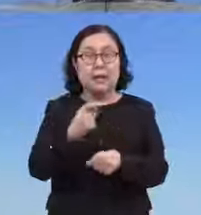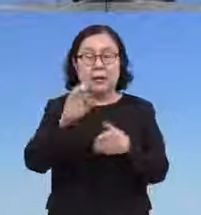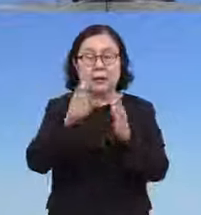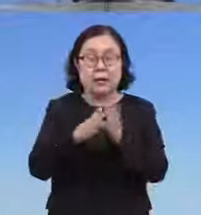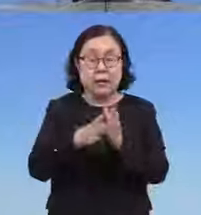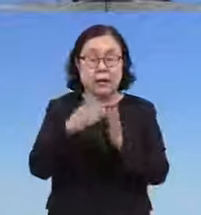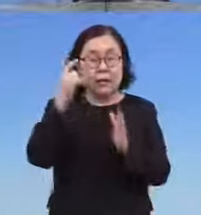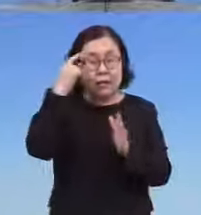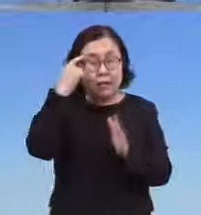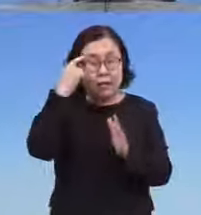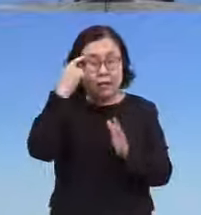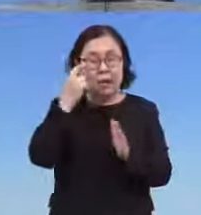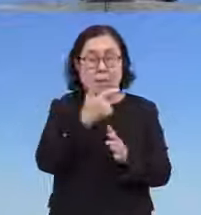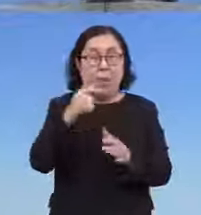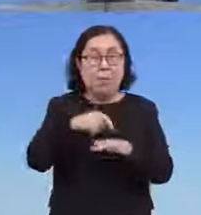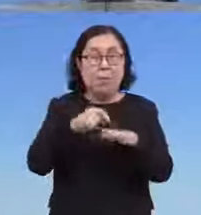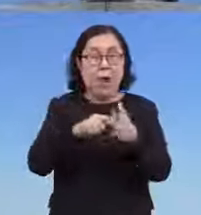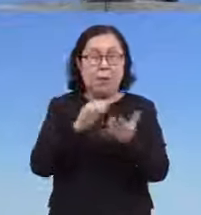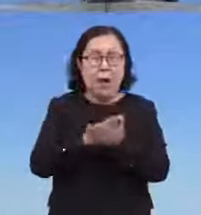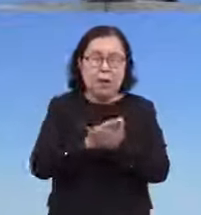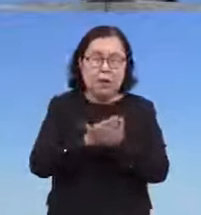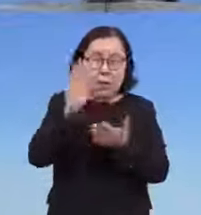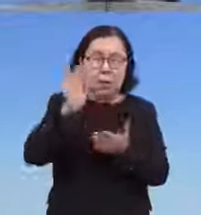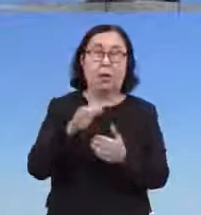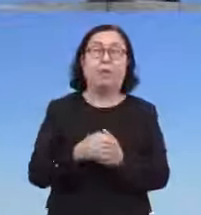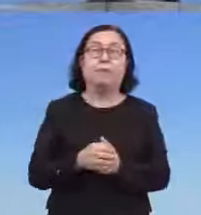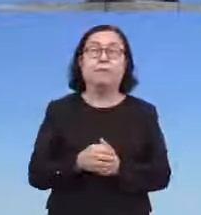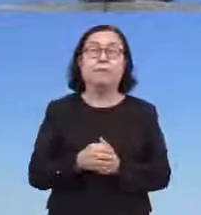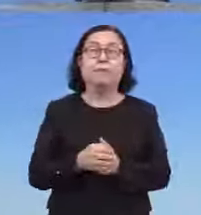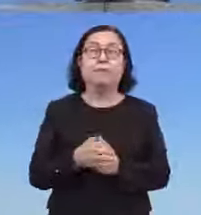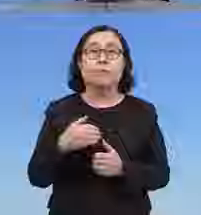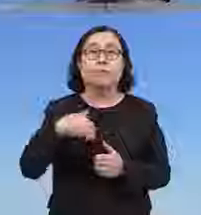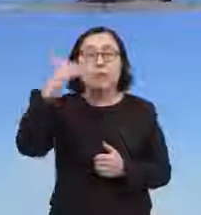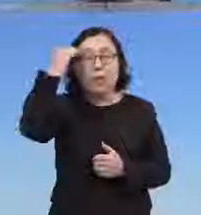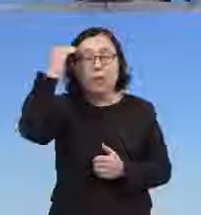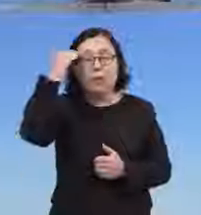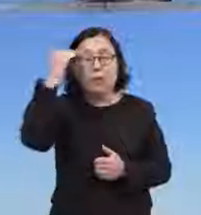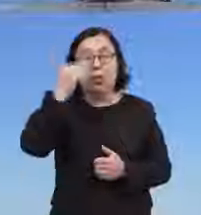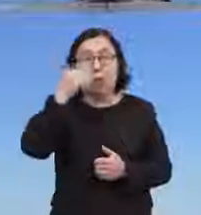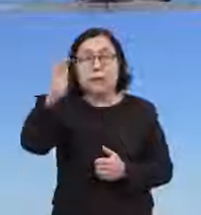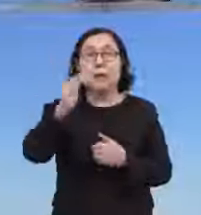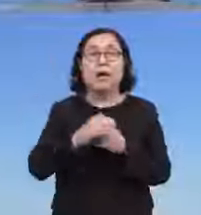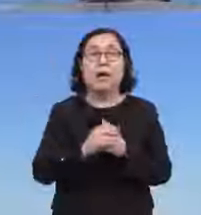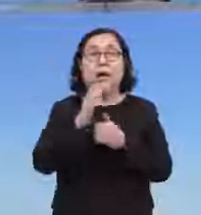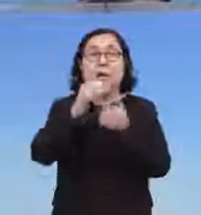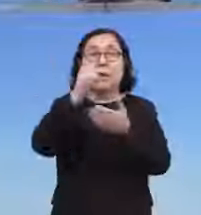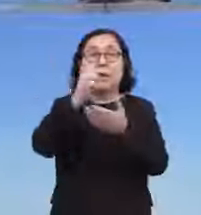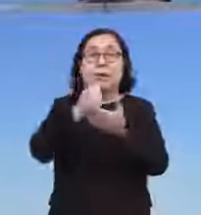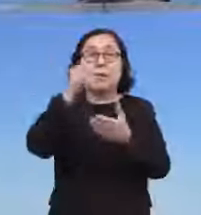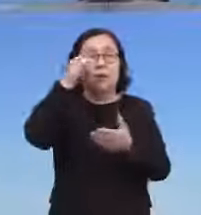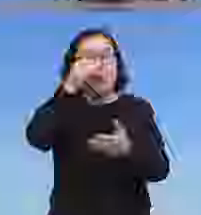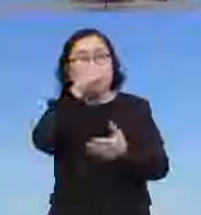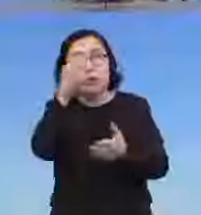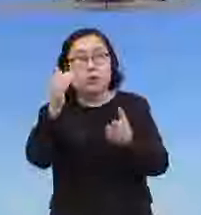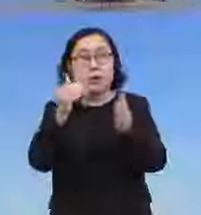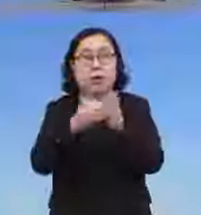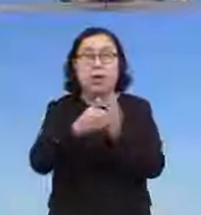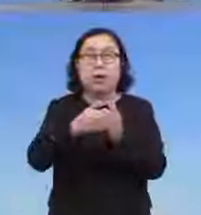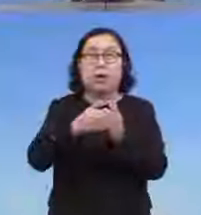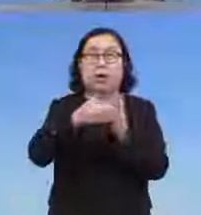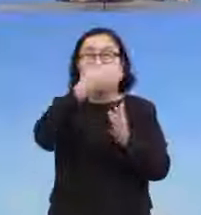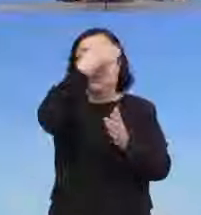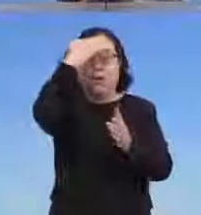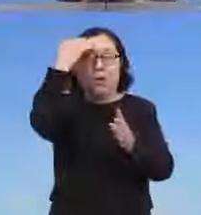생각하다가 그때가 불쑥 떠오른 겁니다. 너무나 마음이 뜨거우니까요. 너무나 이제 내가 한국으로 가서 하나님이